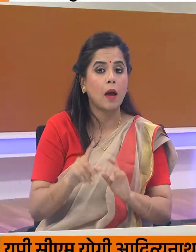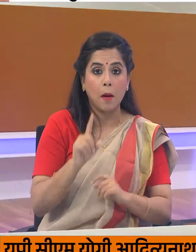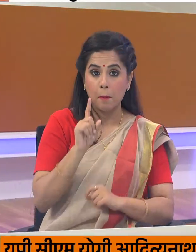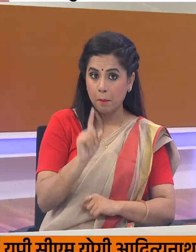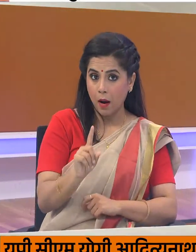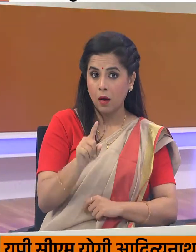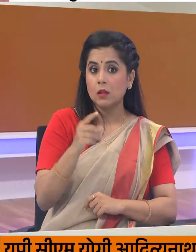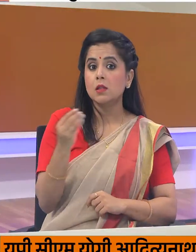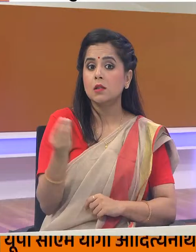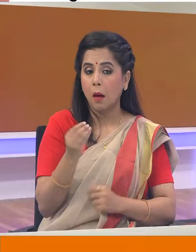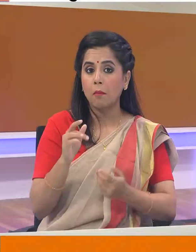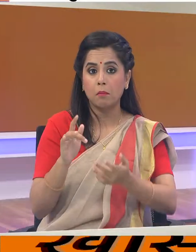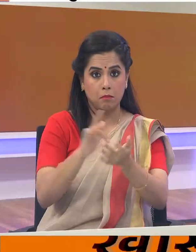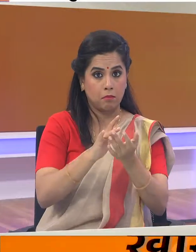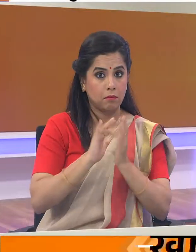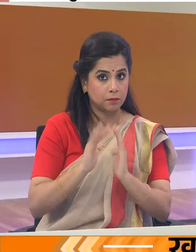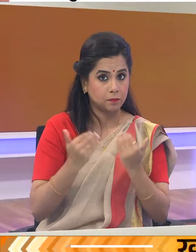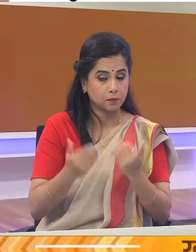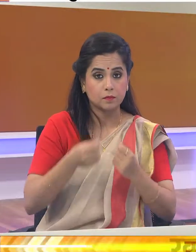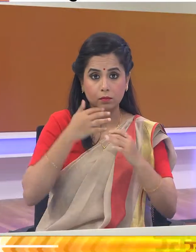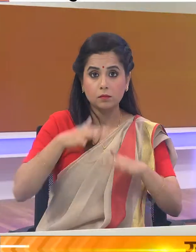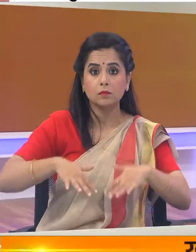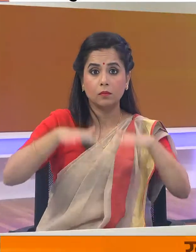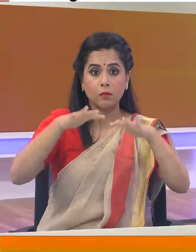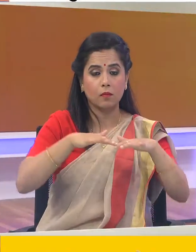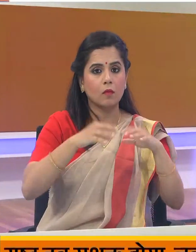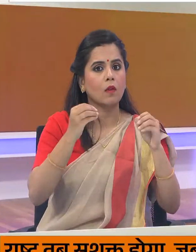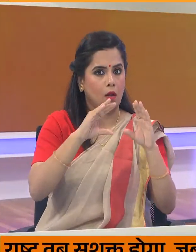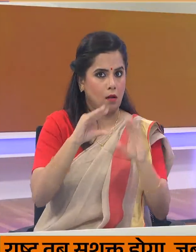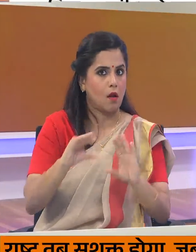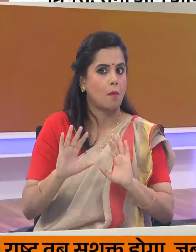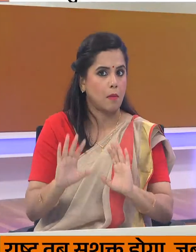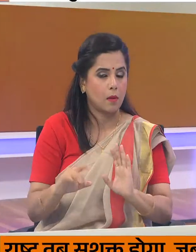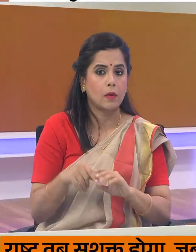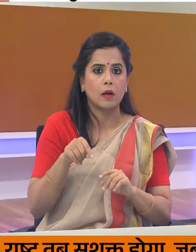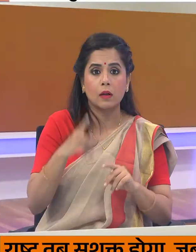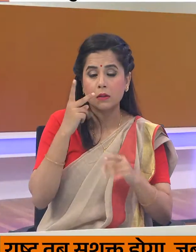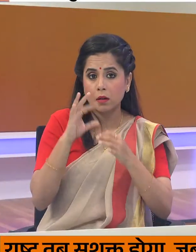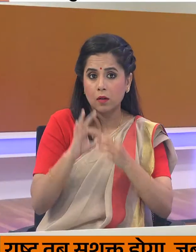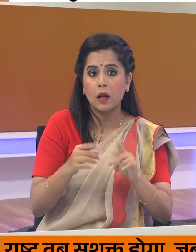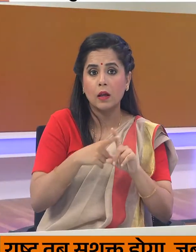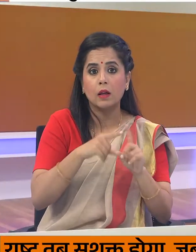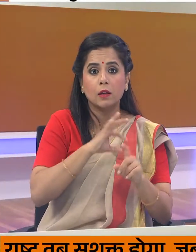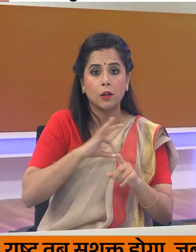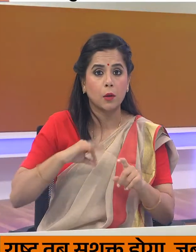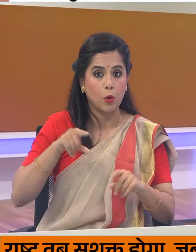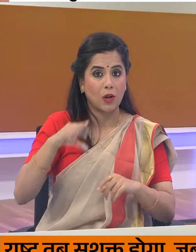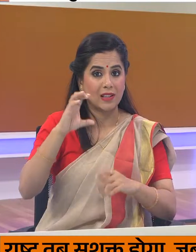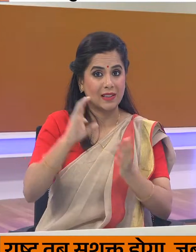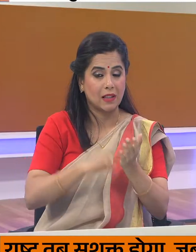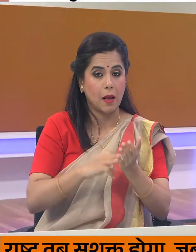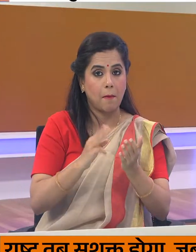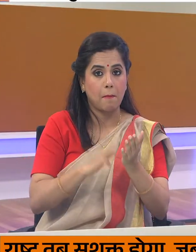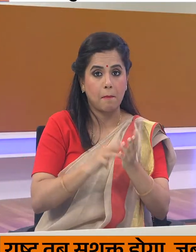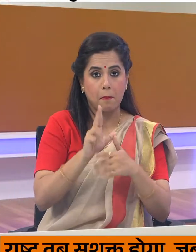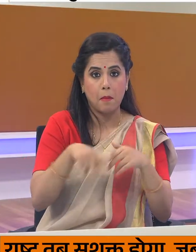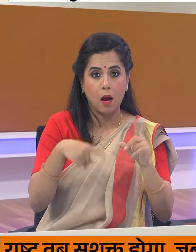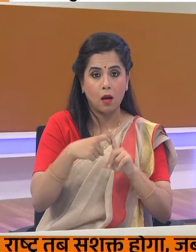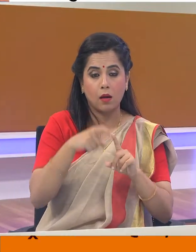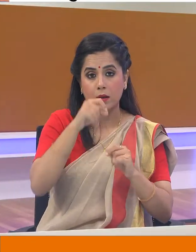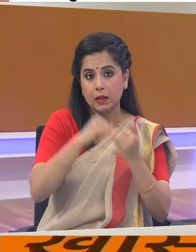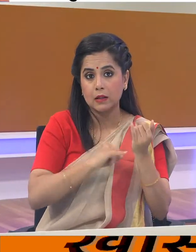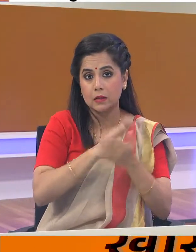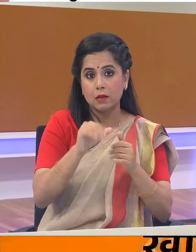हालांकि कुछ क्षेत्रों में जल स्तर कम भी हुआ है। इसी बीच त्रिपुरा के मुख्यमंत्री डॉक्टर माणिक साहा